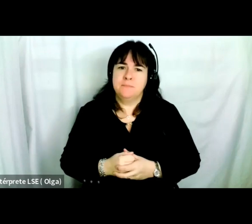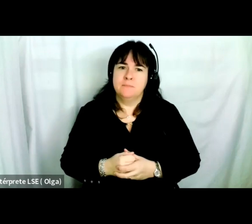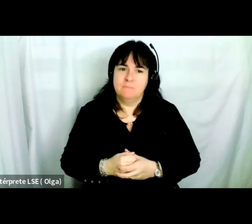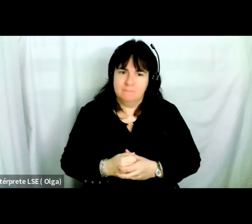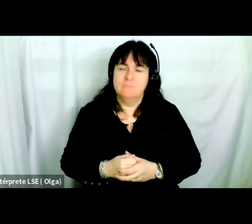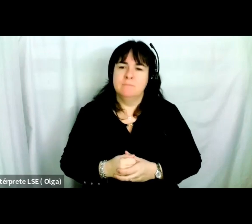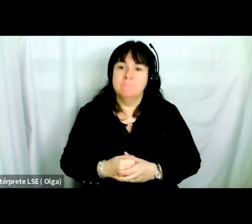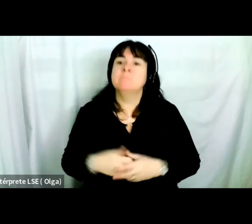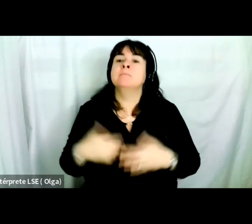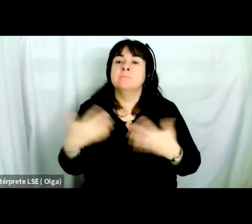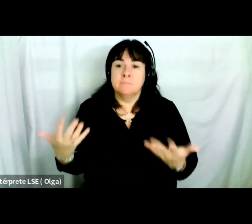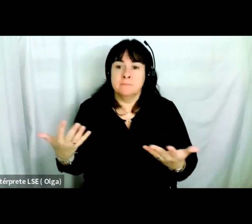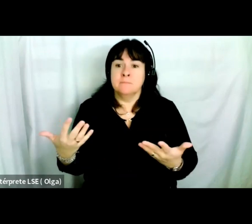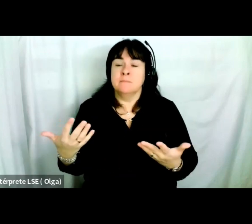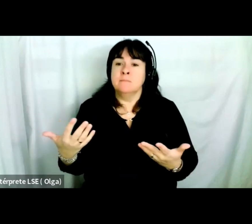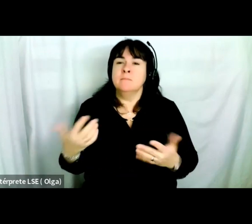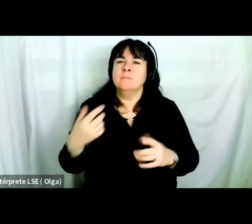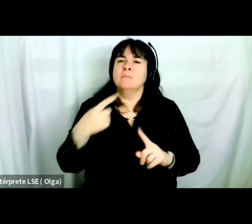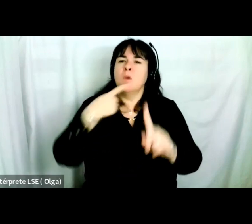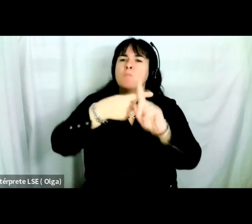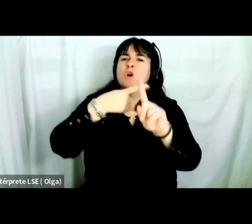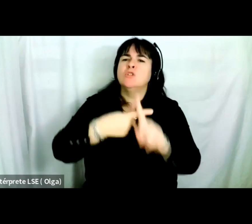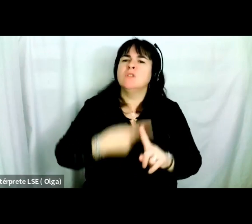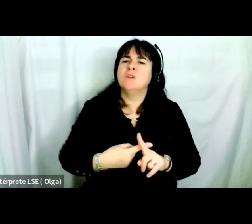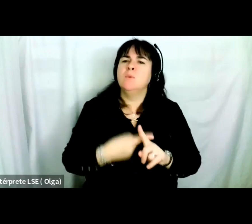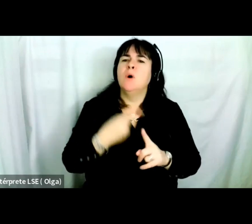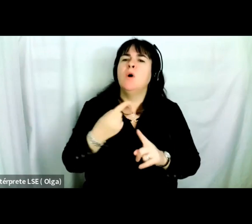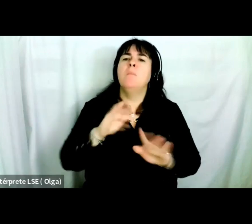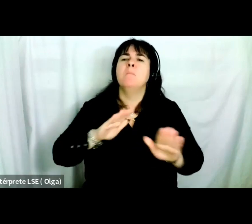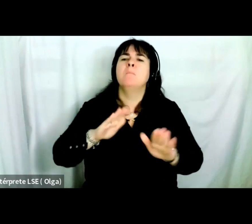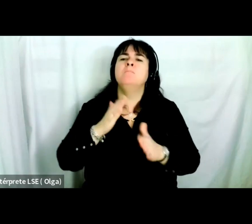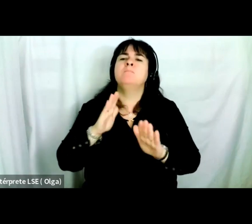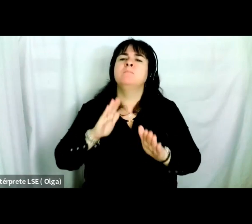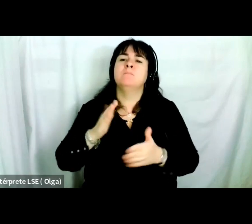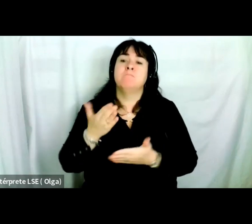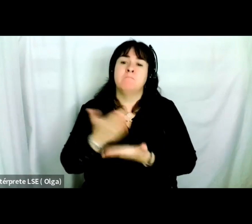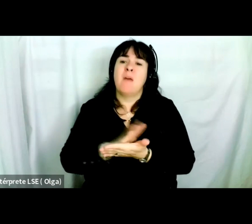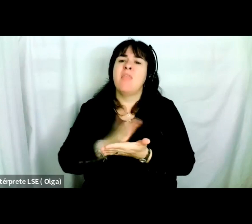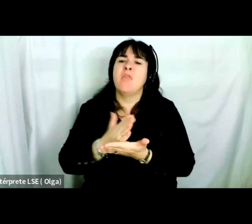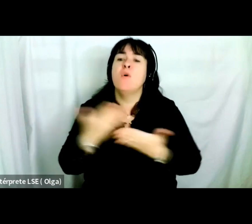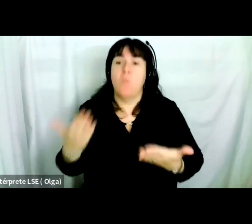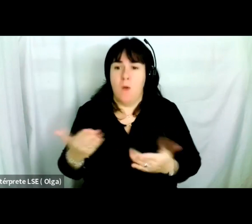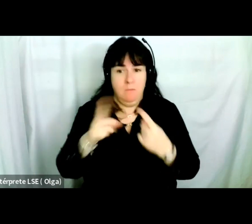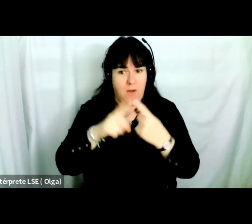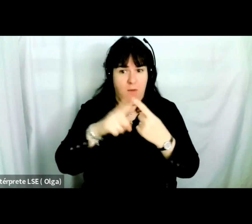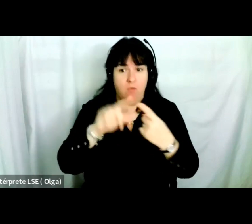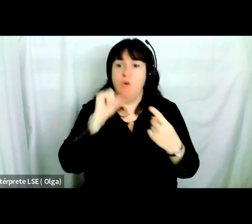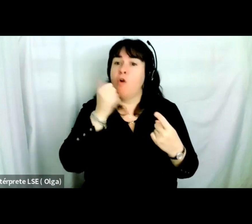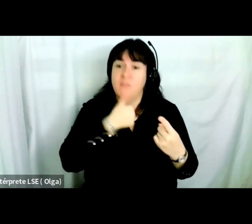Eso es. Entonces, ¿qué ventajas tiene la mediación? Pues hemos dicho, es confidencial,